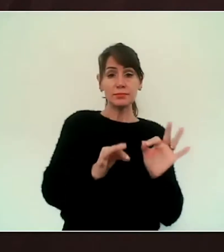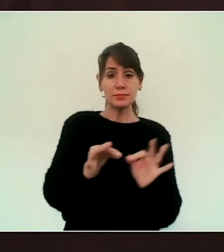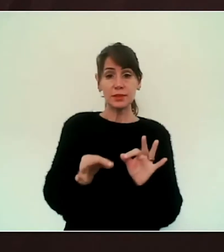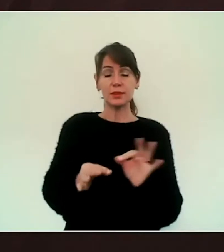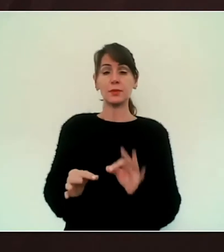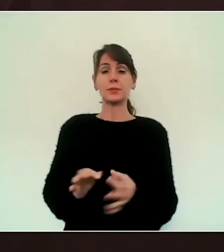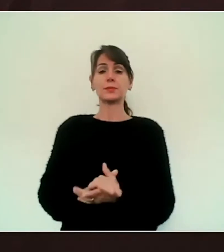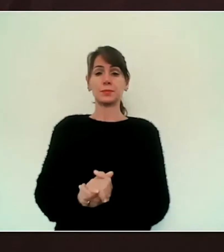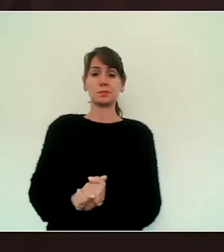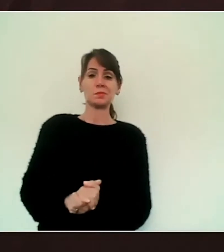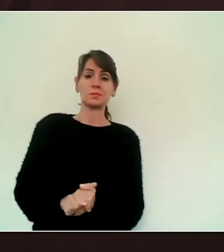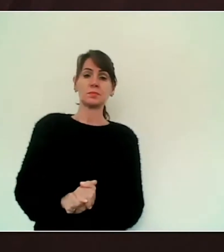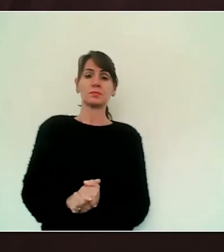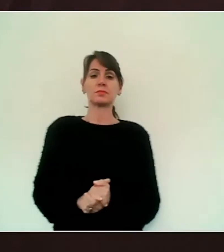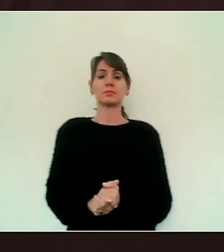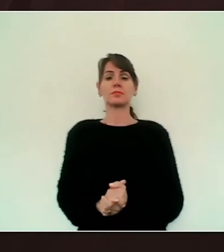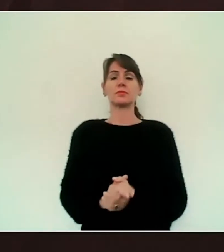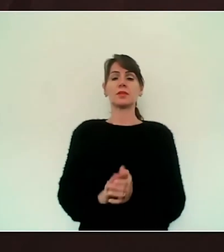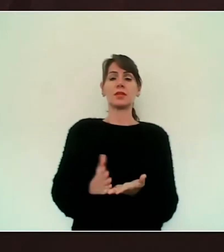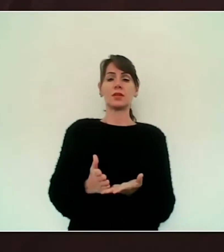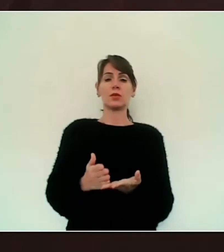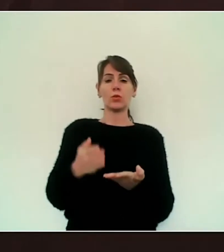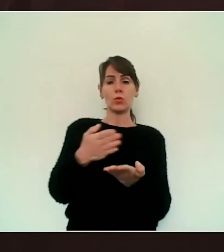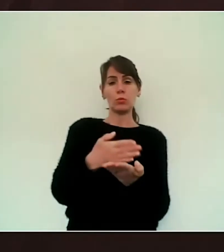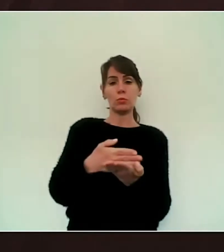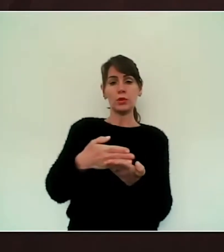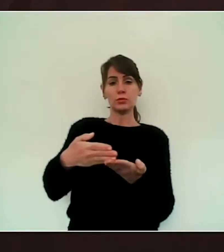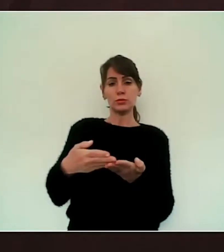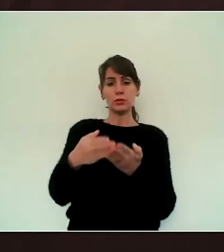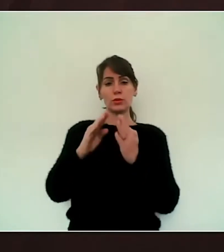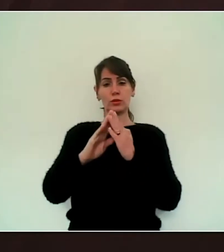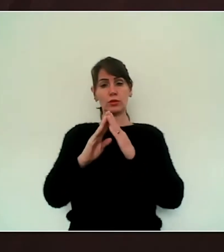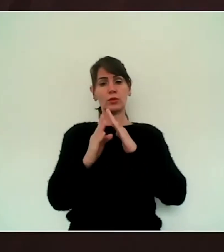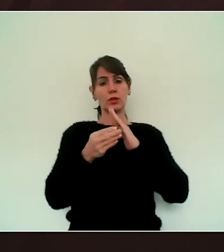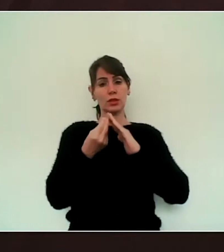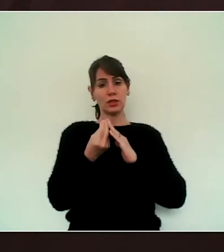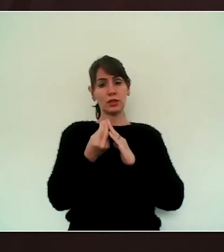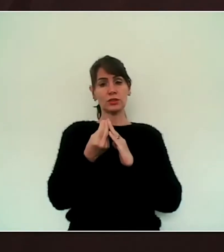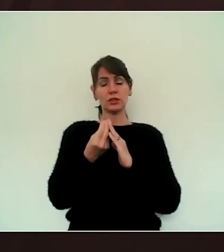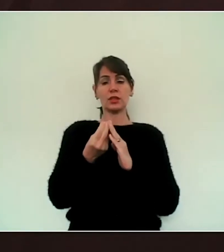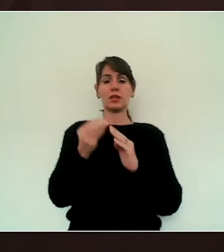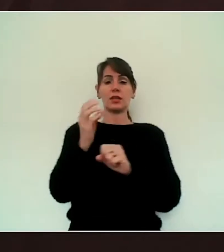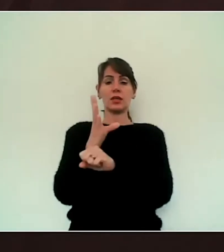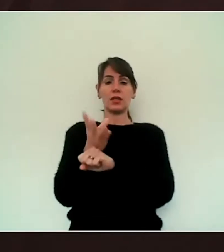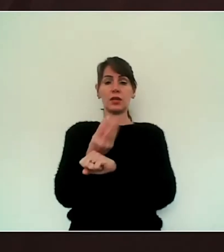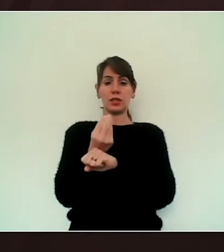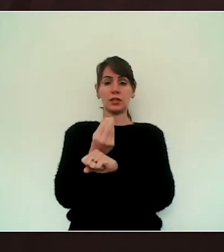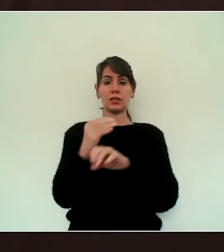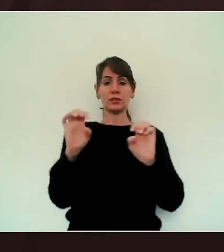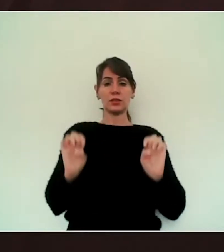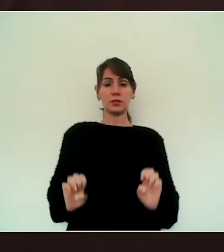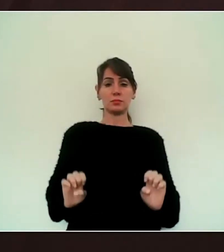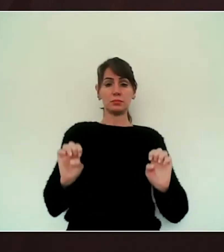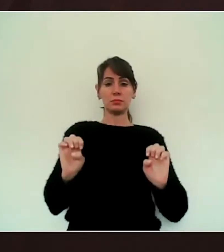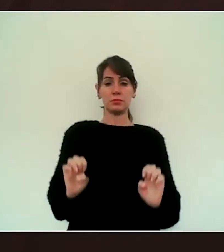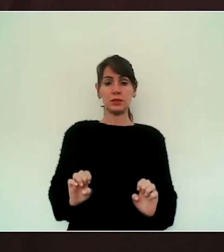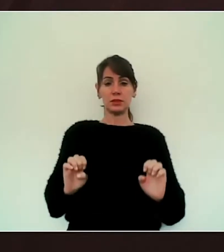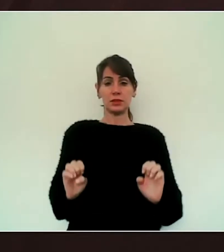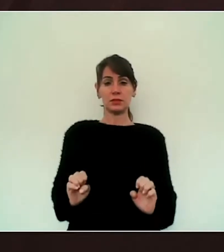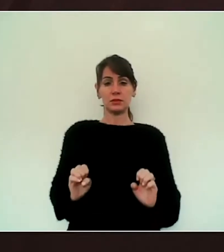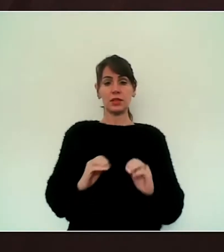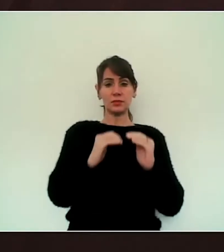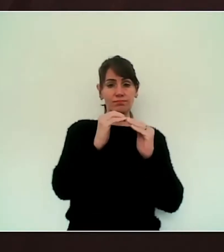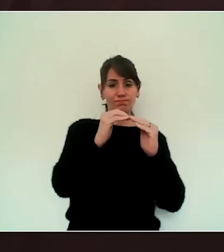aí começou a degradação, por isso que eu falei da igreja em Esmirna, e logo em seguida, depois da morte, né,